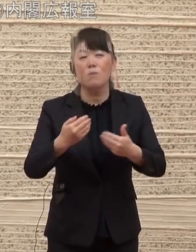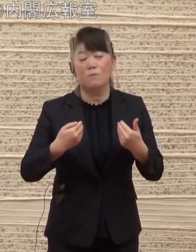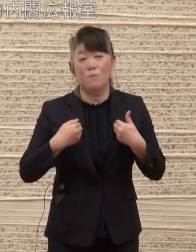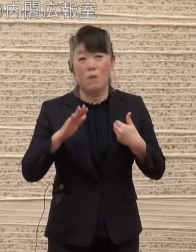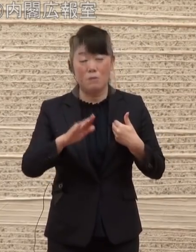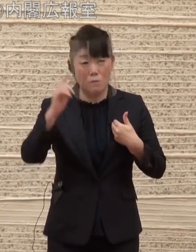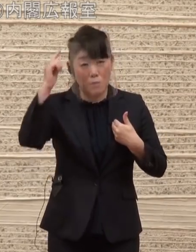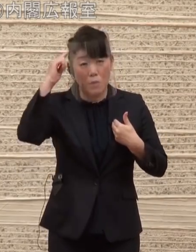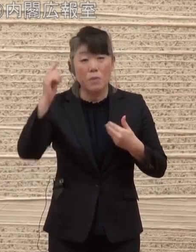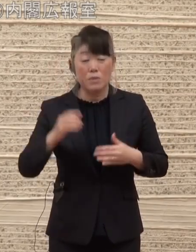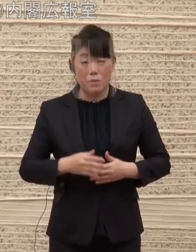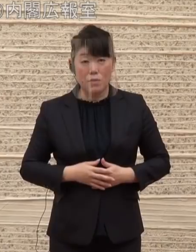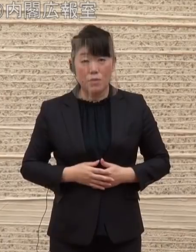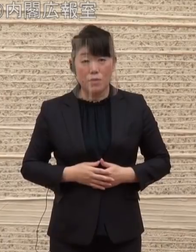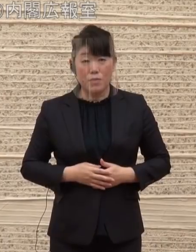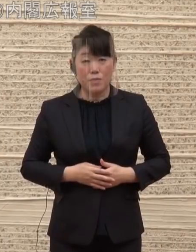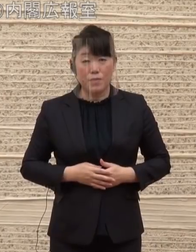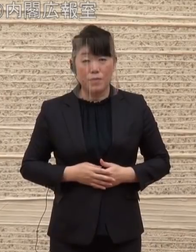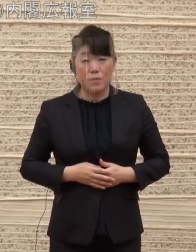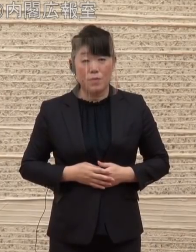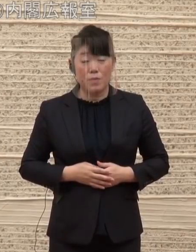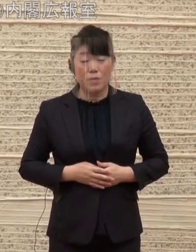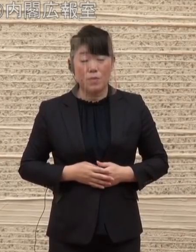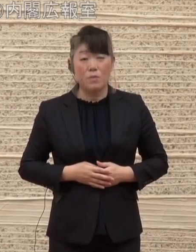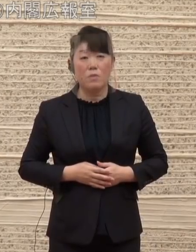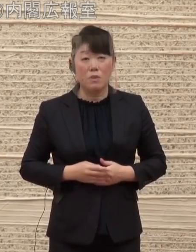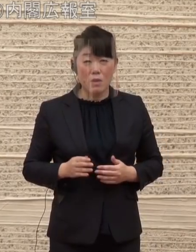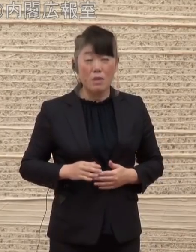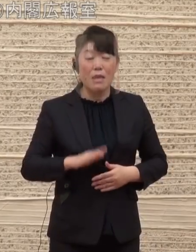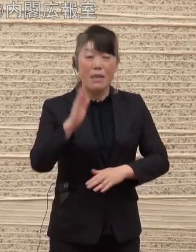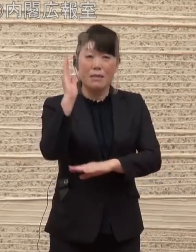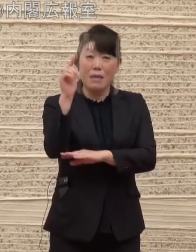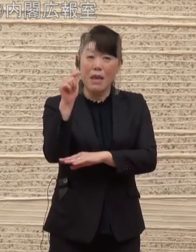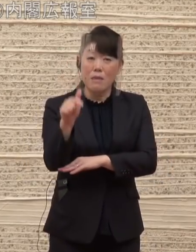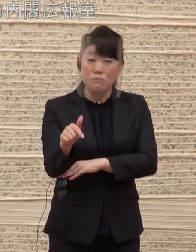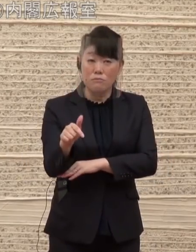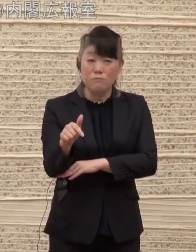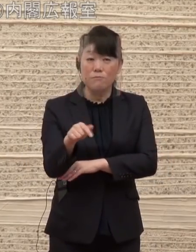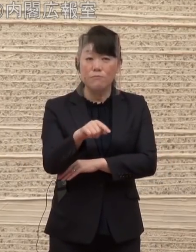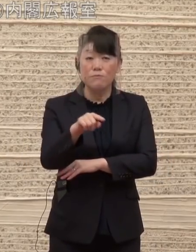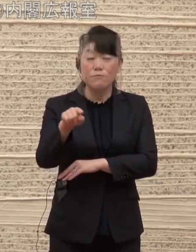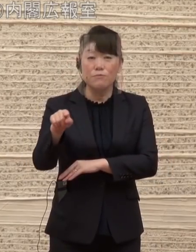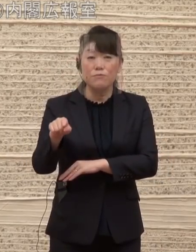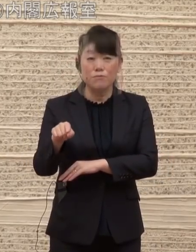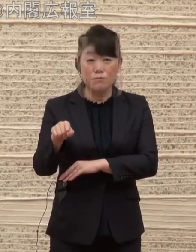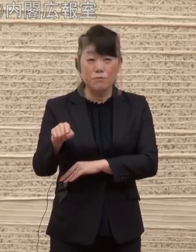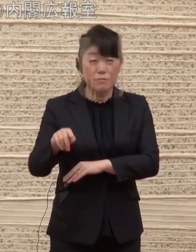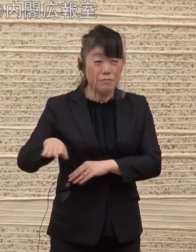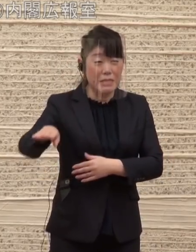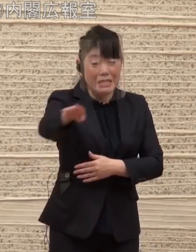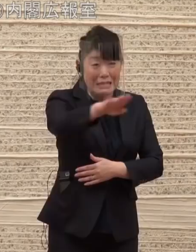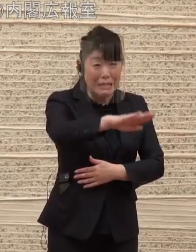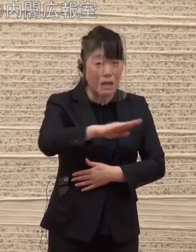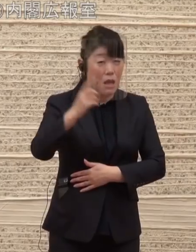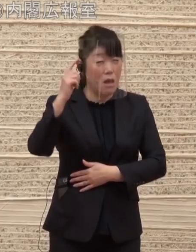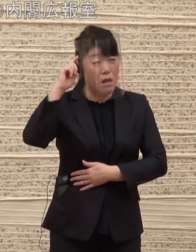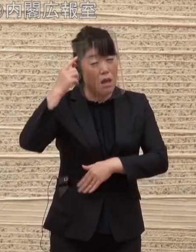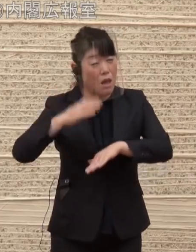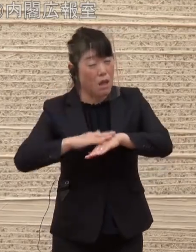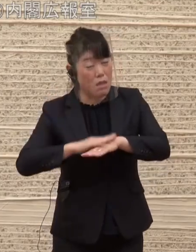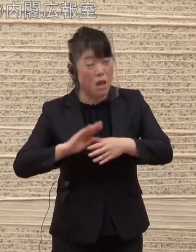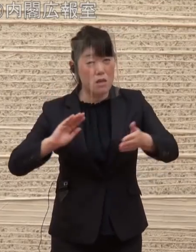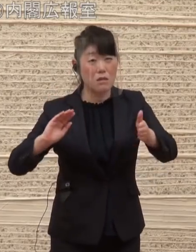そのいわばみんながこれを政府全体窓口にただまで発想を変えていくということについてですね